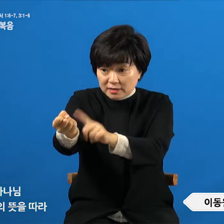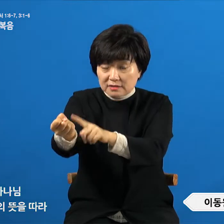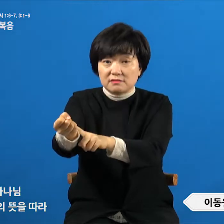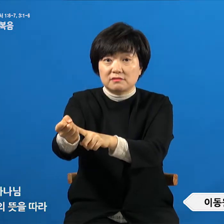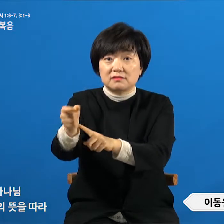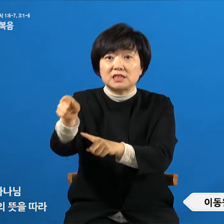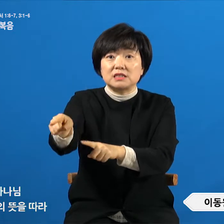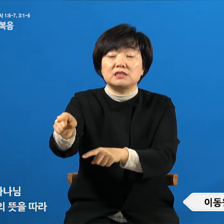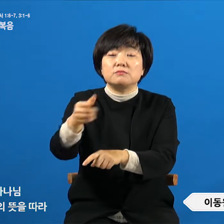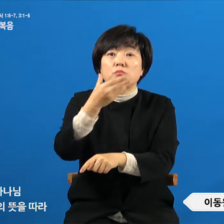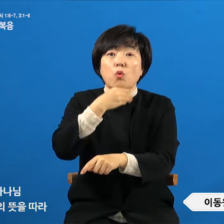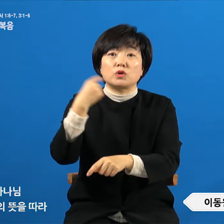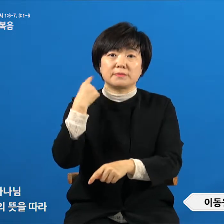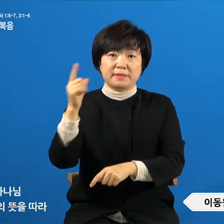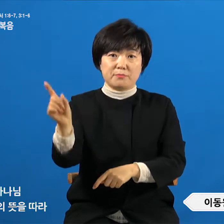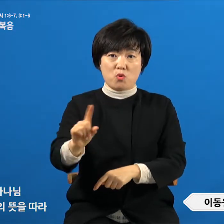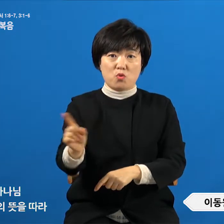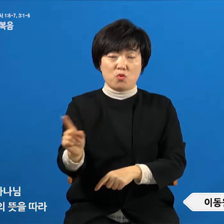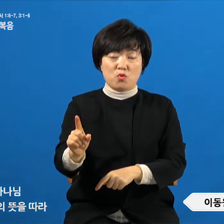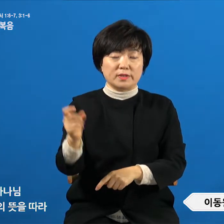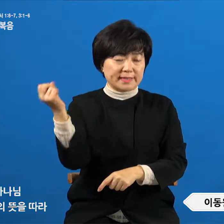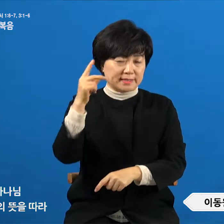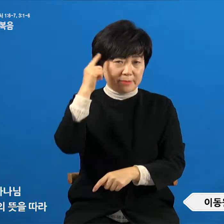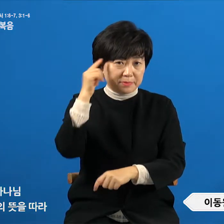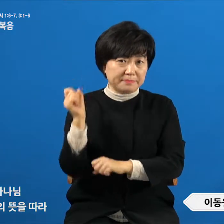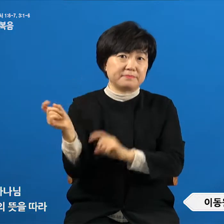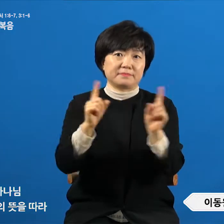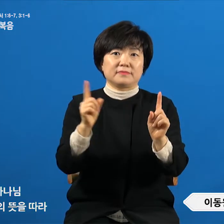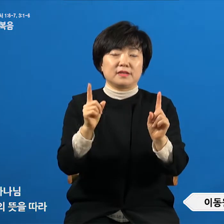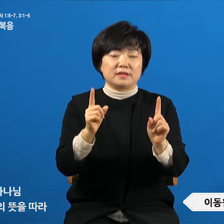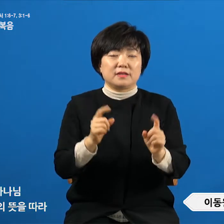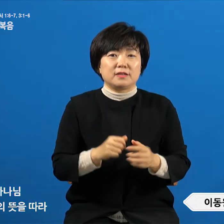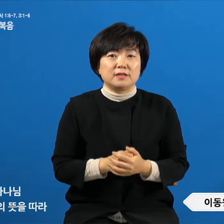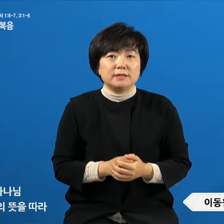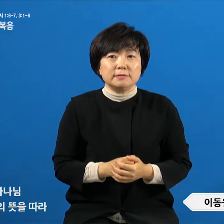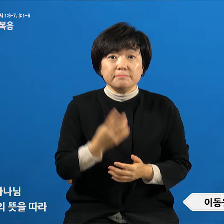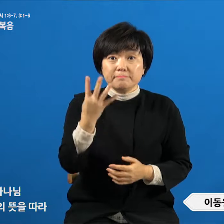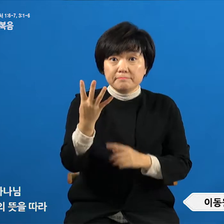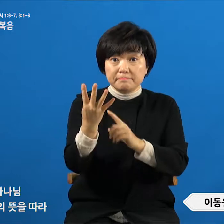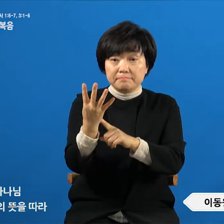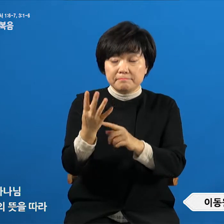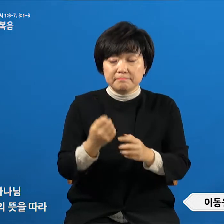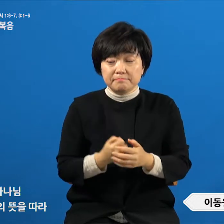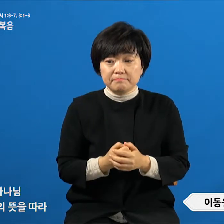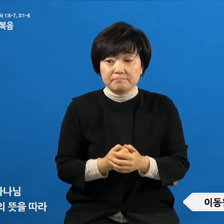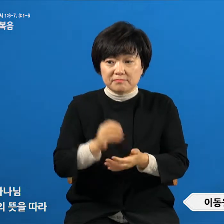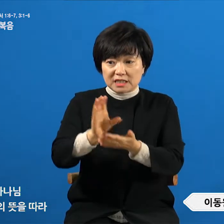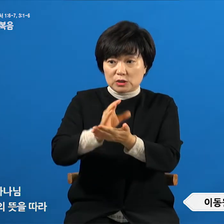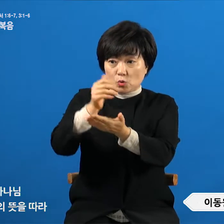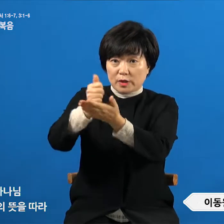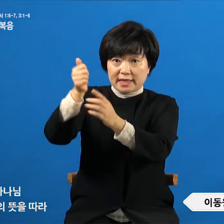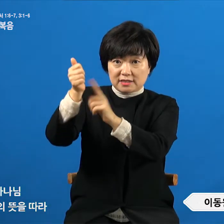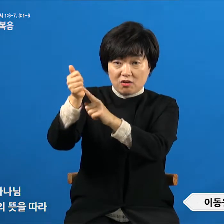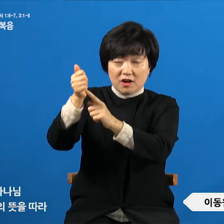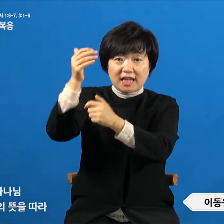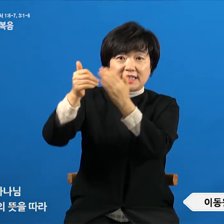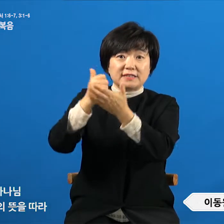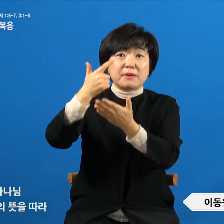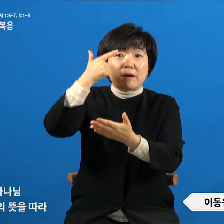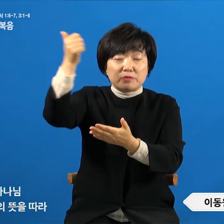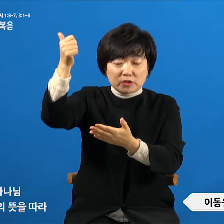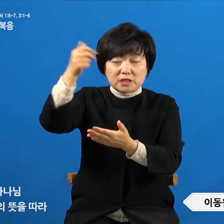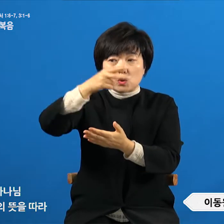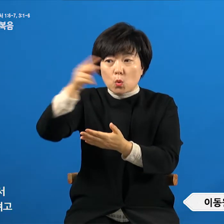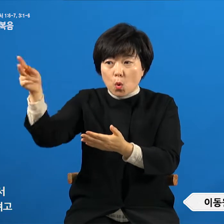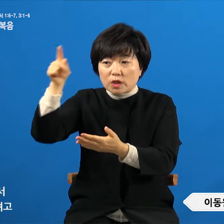복음의 진수가 무엇인가를 다시 한번 상기시켜 줍니다. 4절을 다 같이 읽겠습니다. 시작. 그리스도께서 하나님 곧